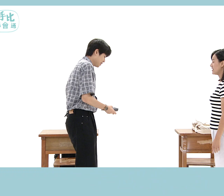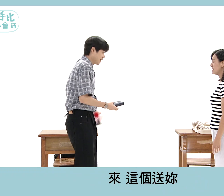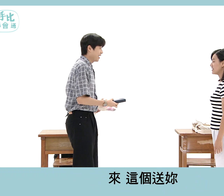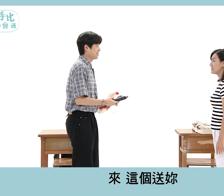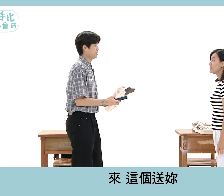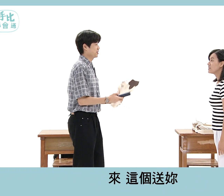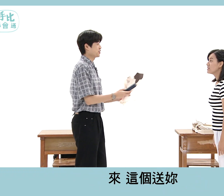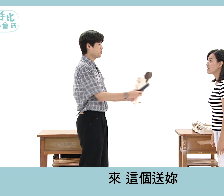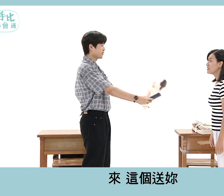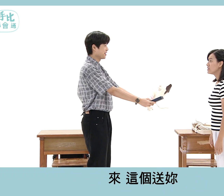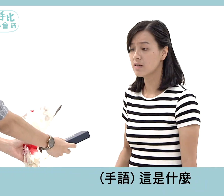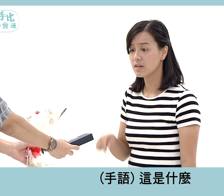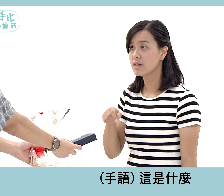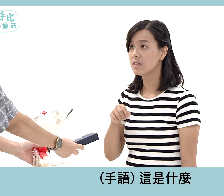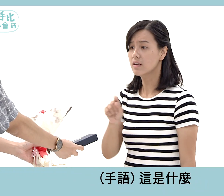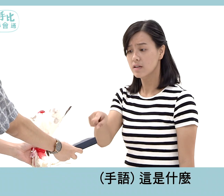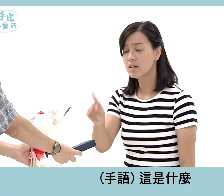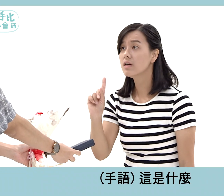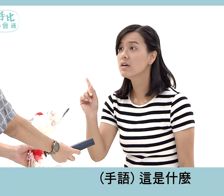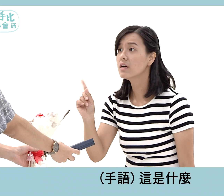来，这个送你。